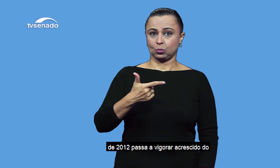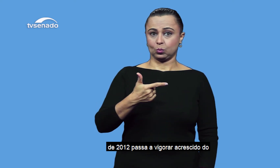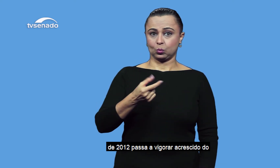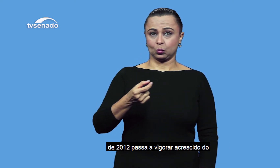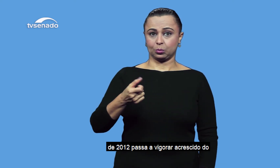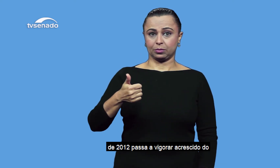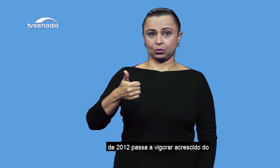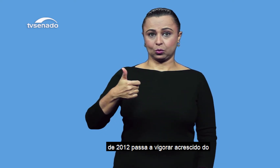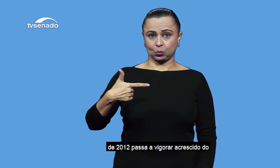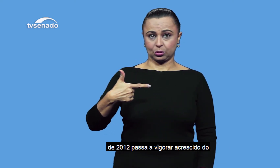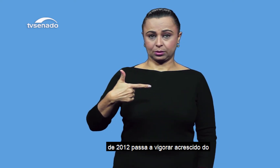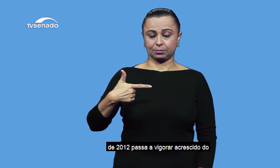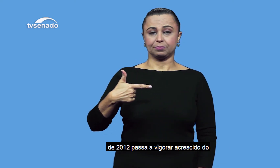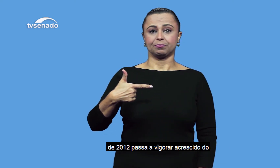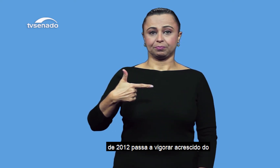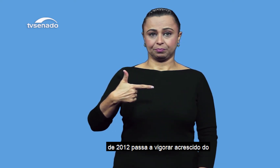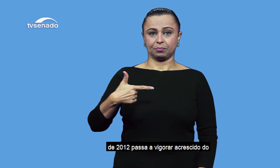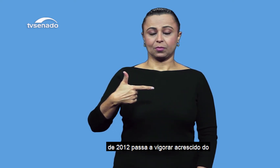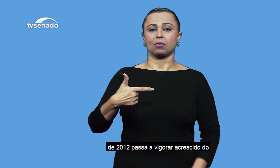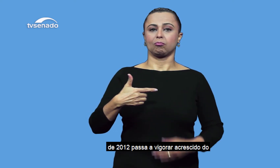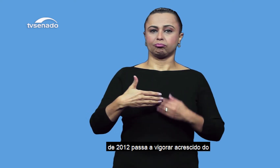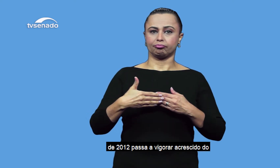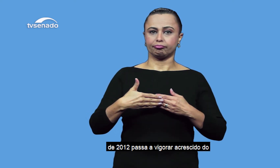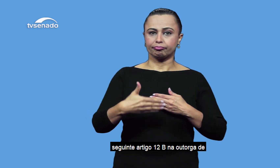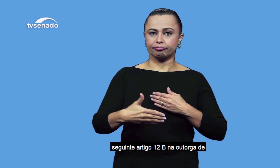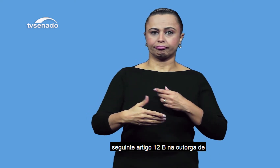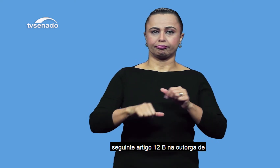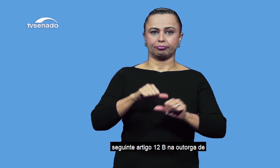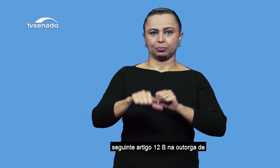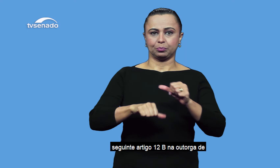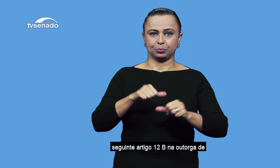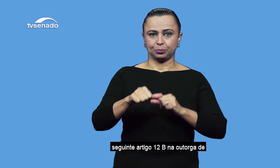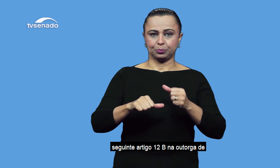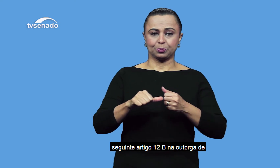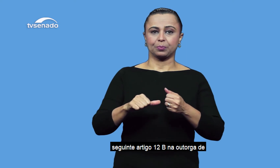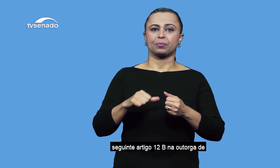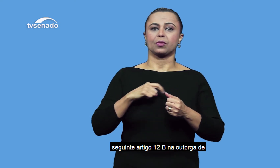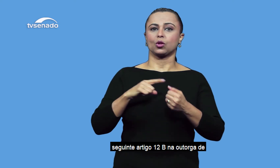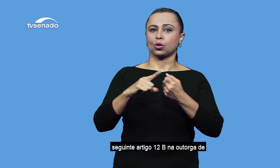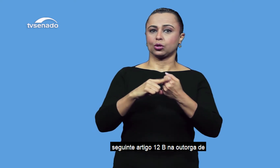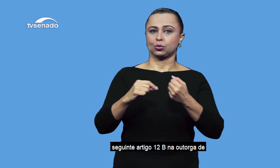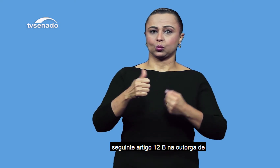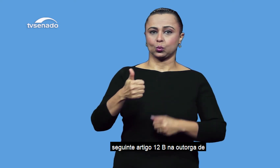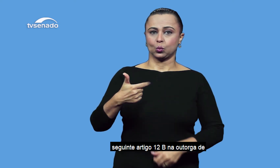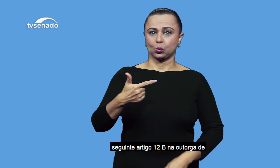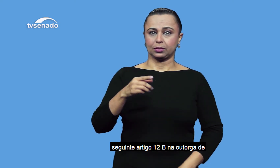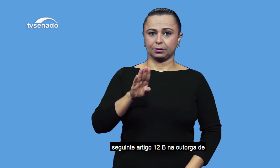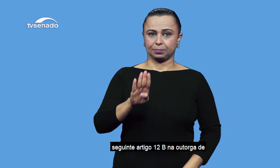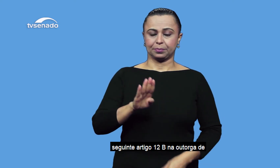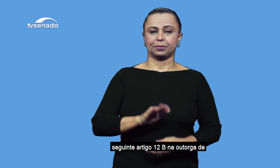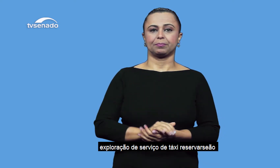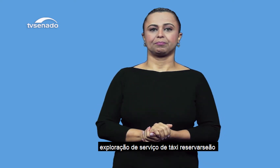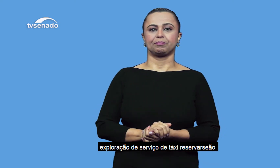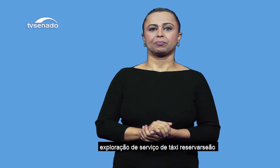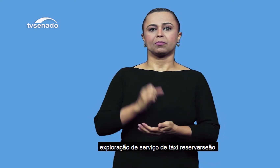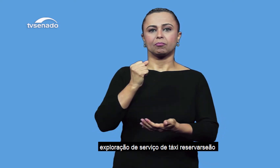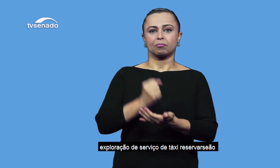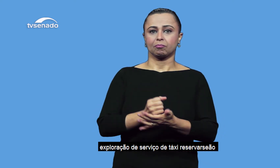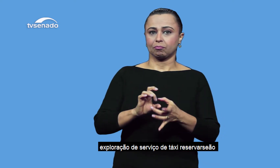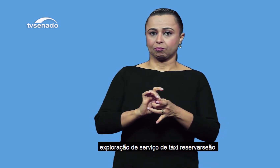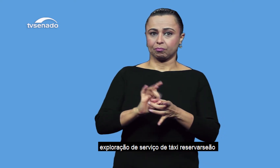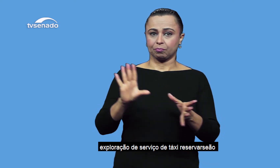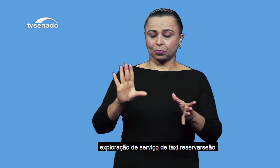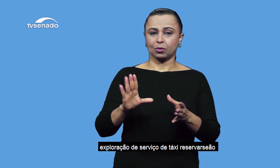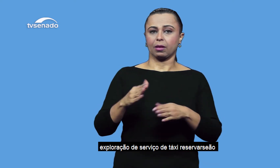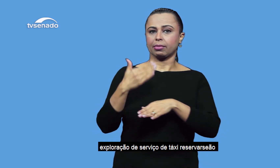2012 passa a vigorar acrescido do seguinte artigo 12 b na outorga de exploração de serviço